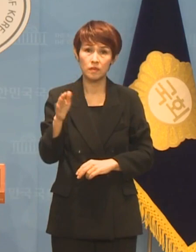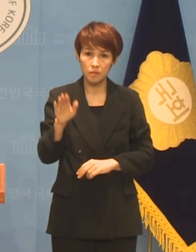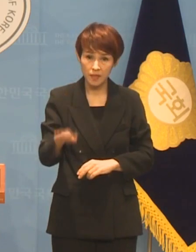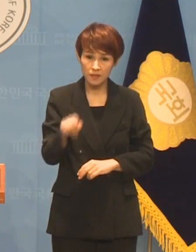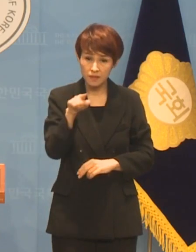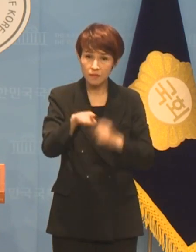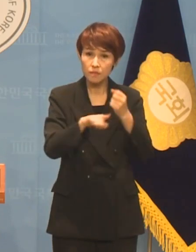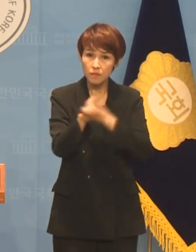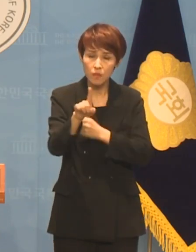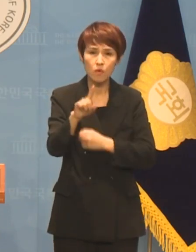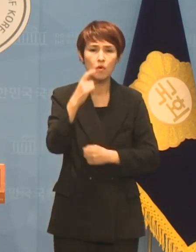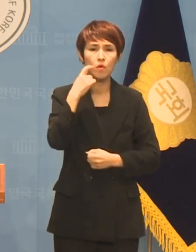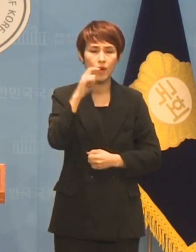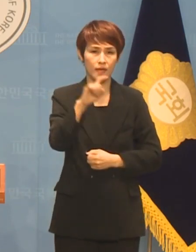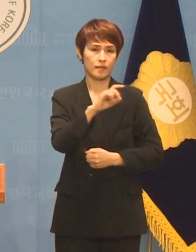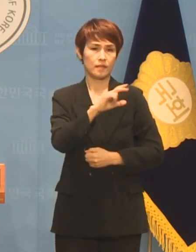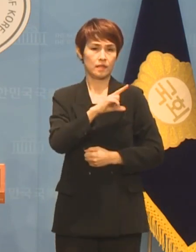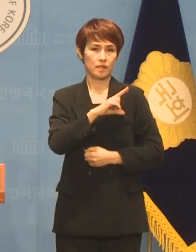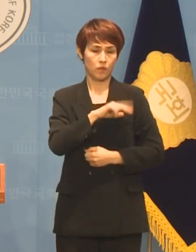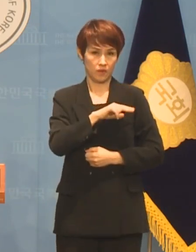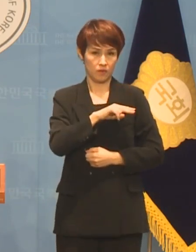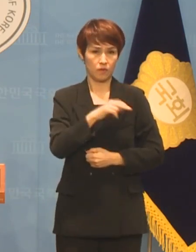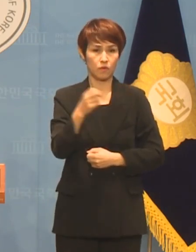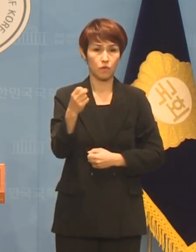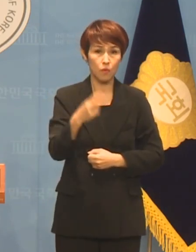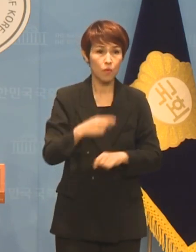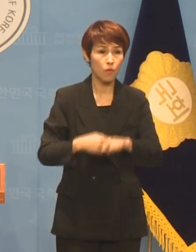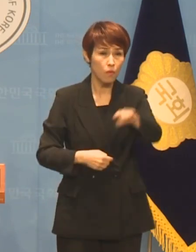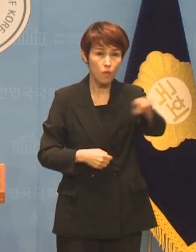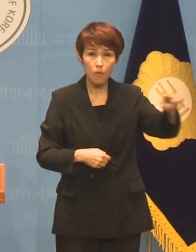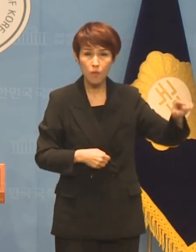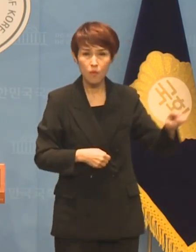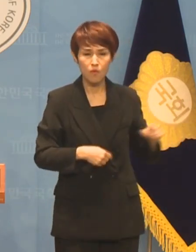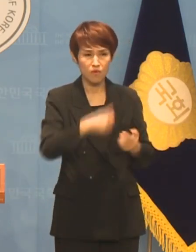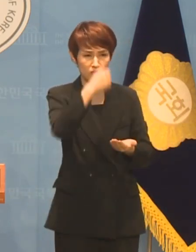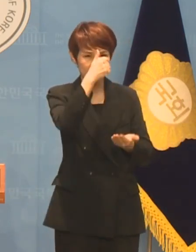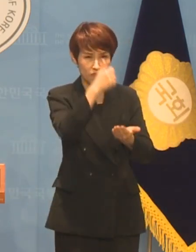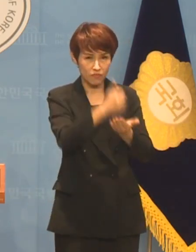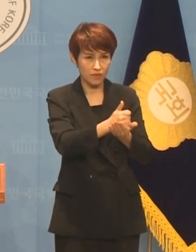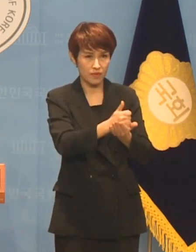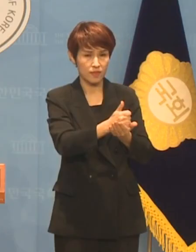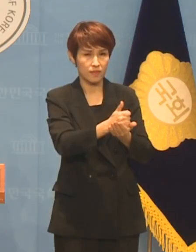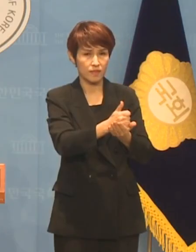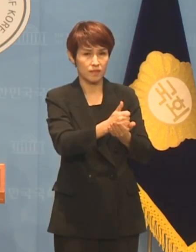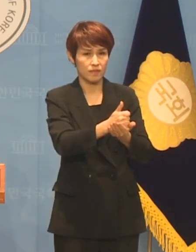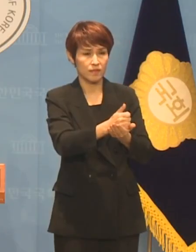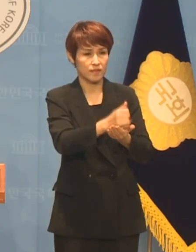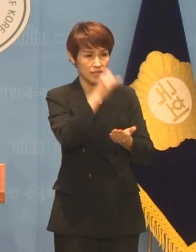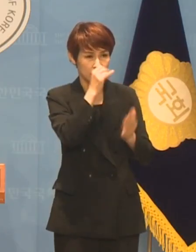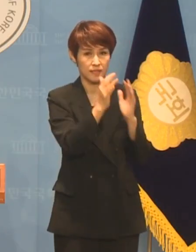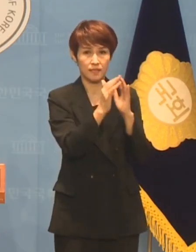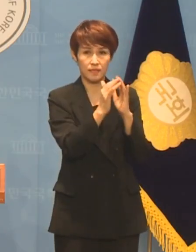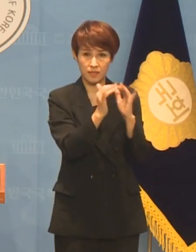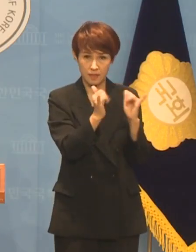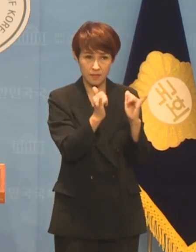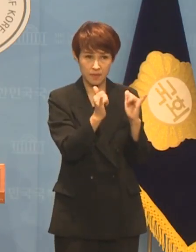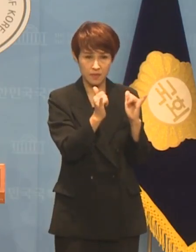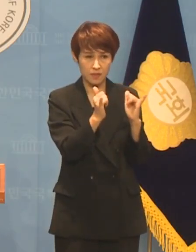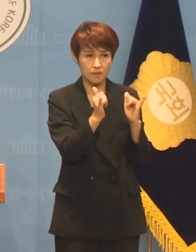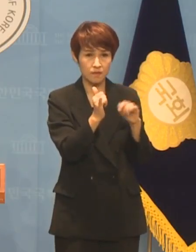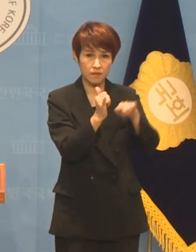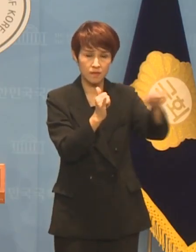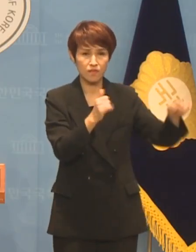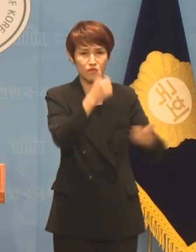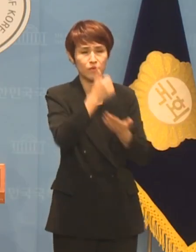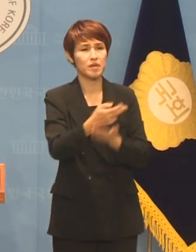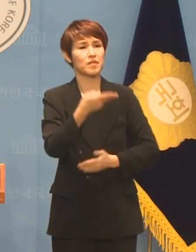황 의원을 비롯한 파렴치한 범죄 혐의자들에게 죄가